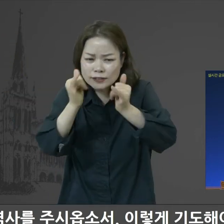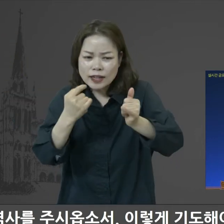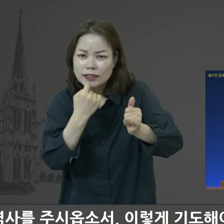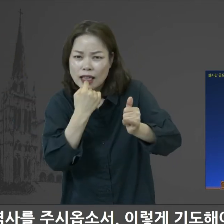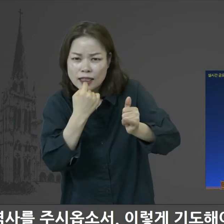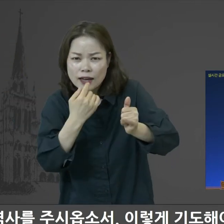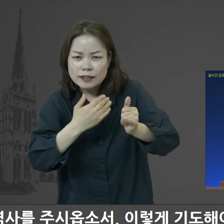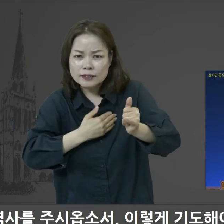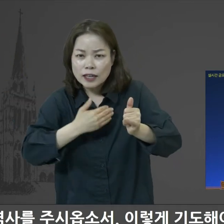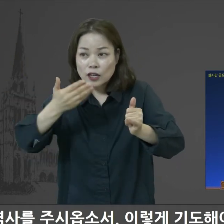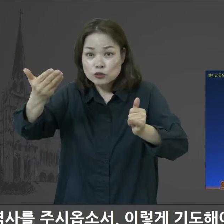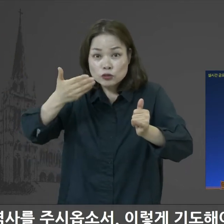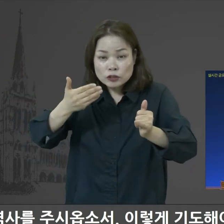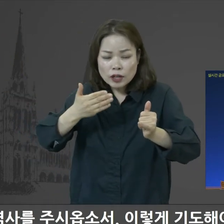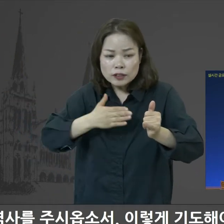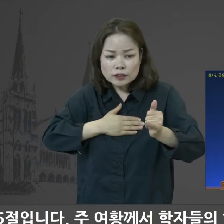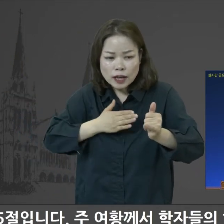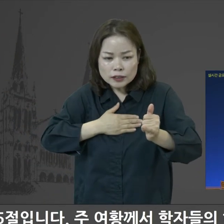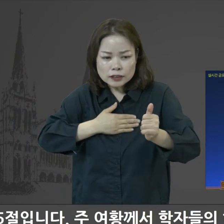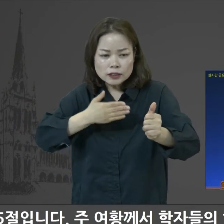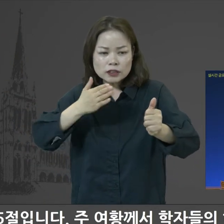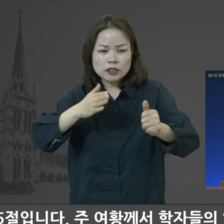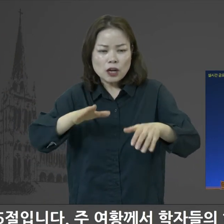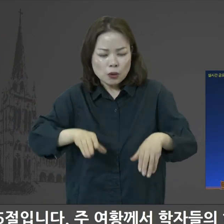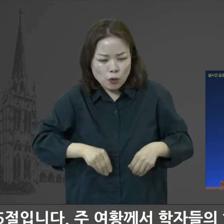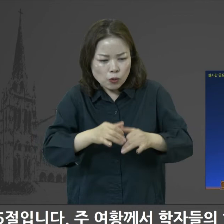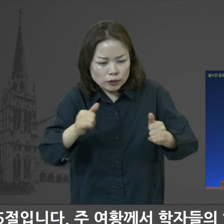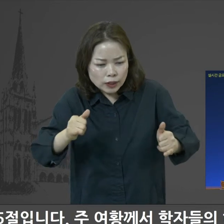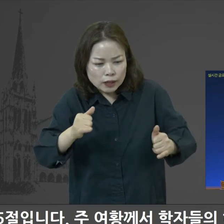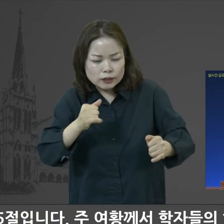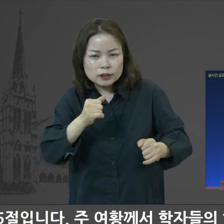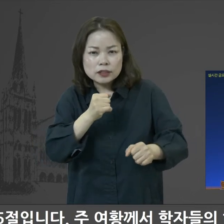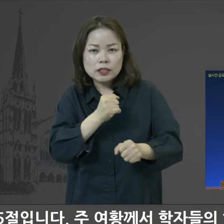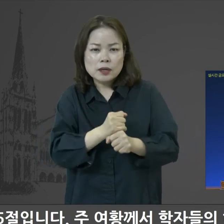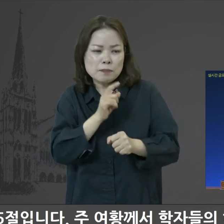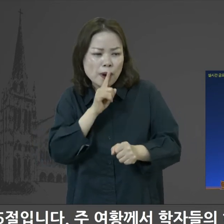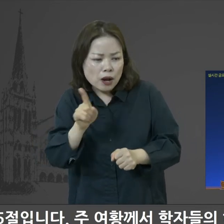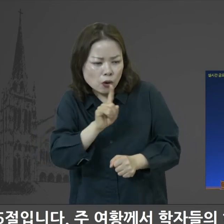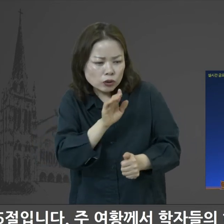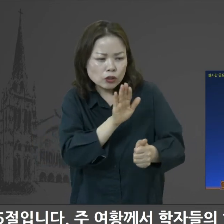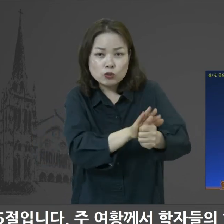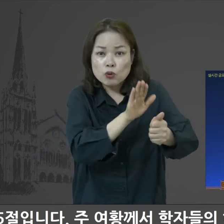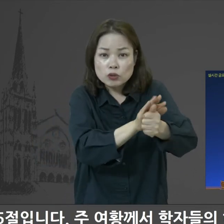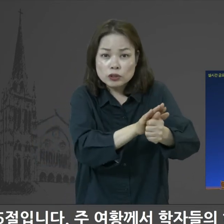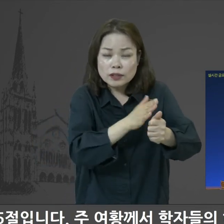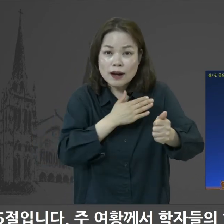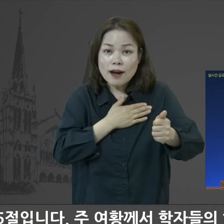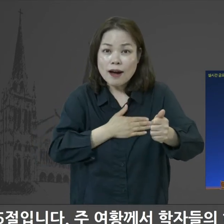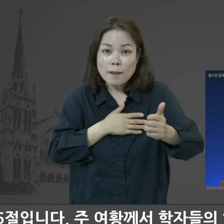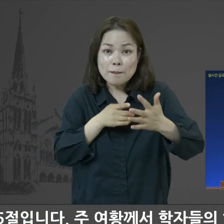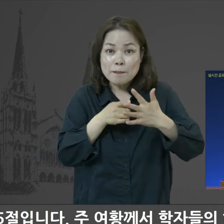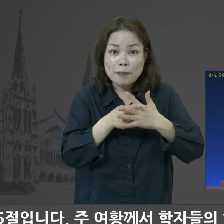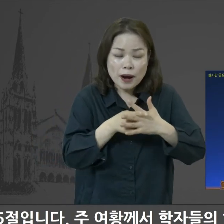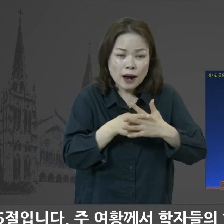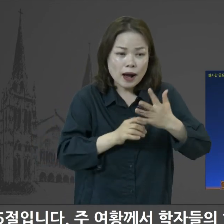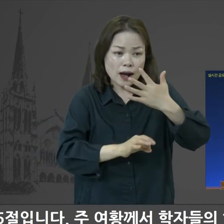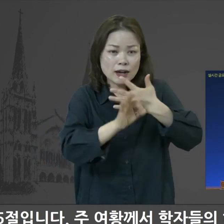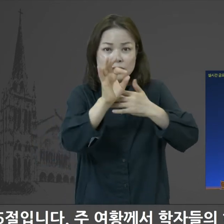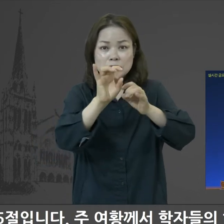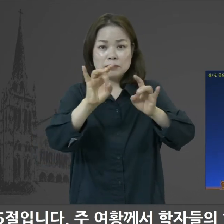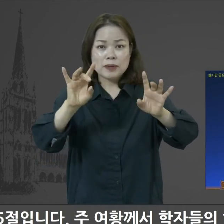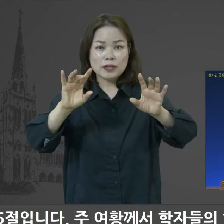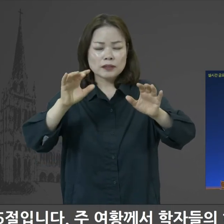혀를 내게 주사 나로 곤고한 자를 말로 어떻게 도울 줄을 알게 하시고